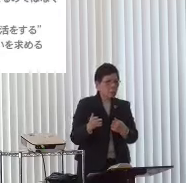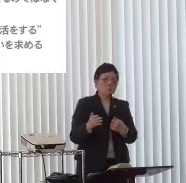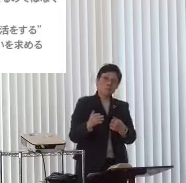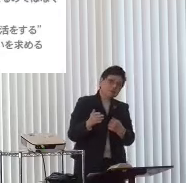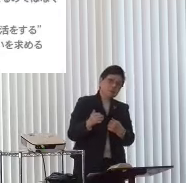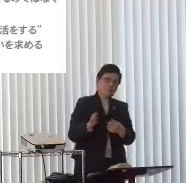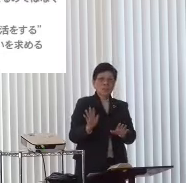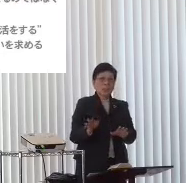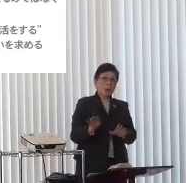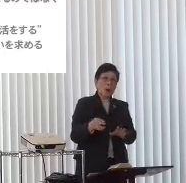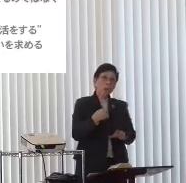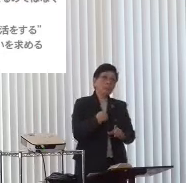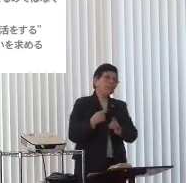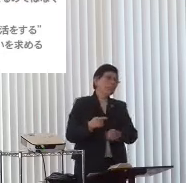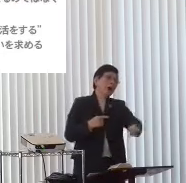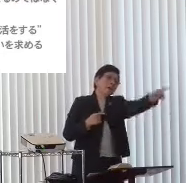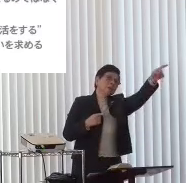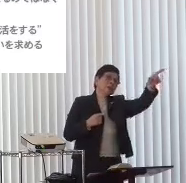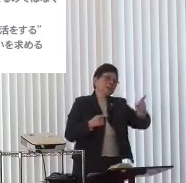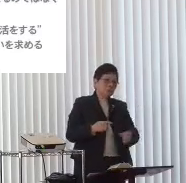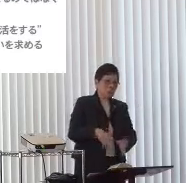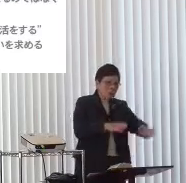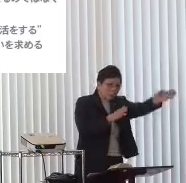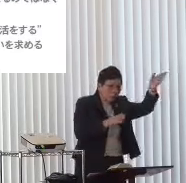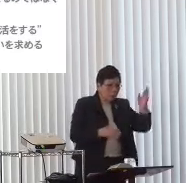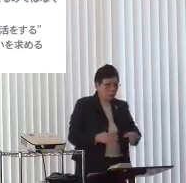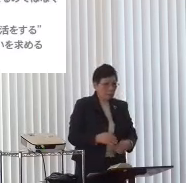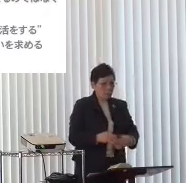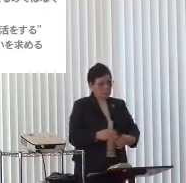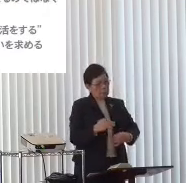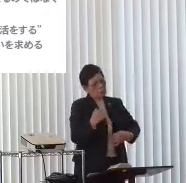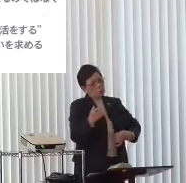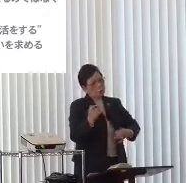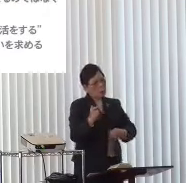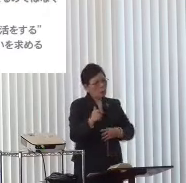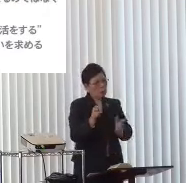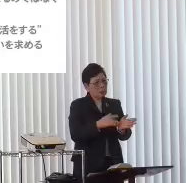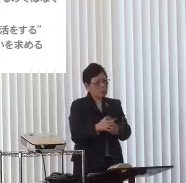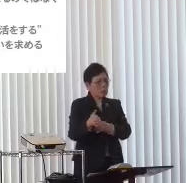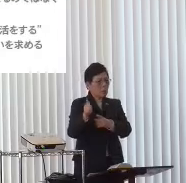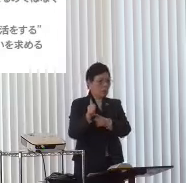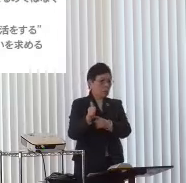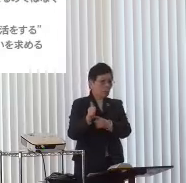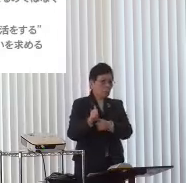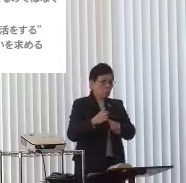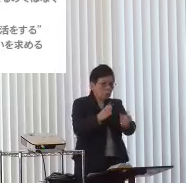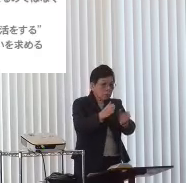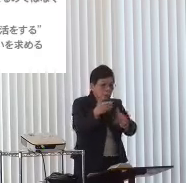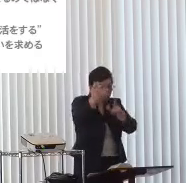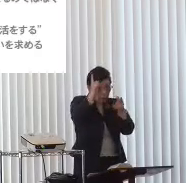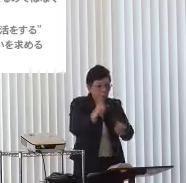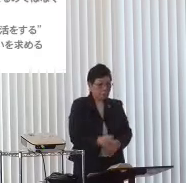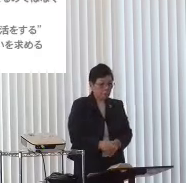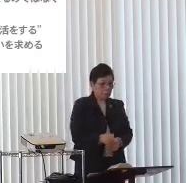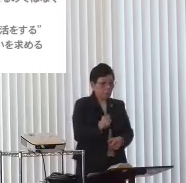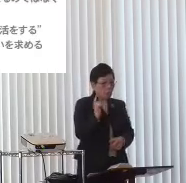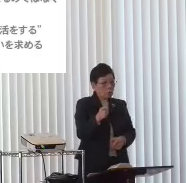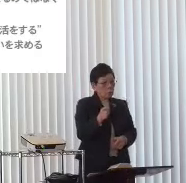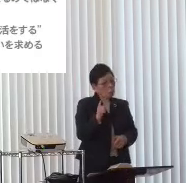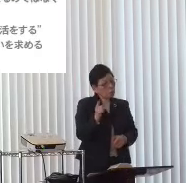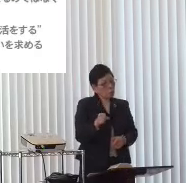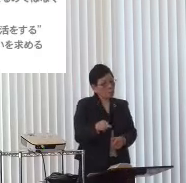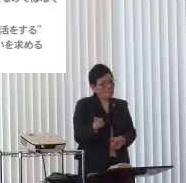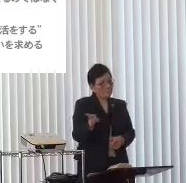そのために常にやはり祈り心を持っていなければならないと思うんです。絶えず祈りなさいとパウロを言っているのはそういうことだと思うんです